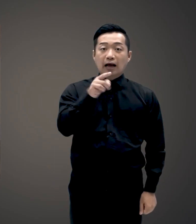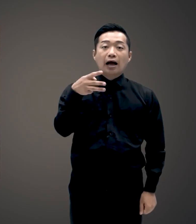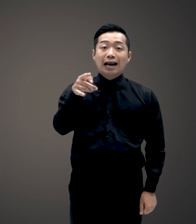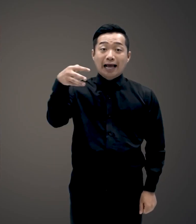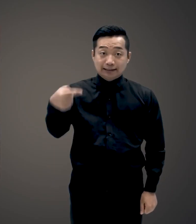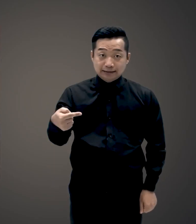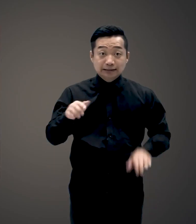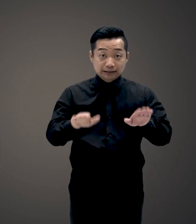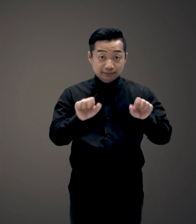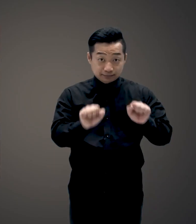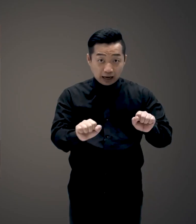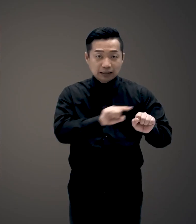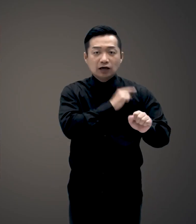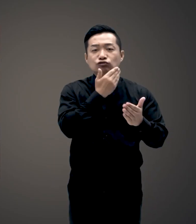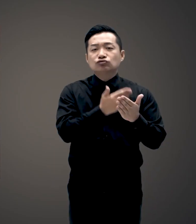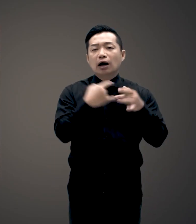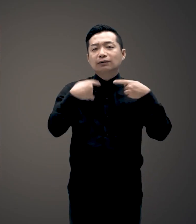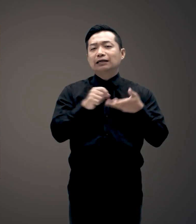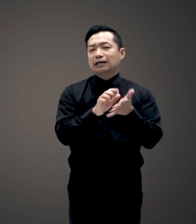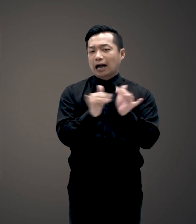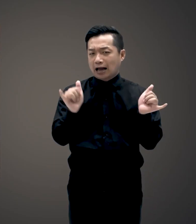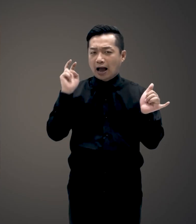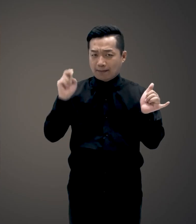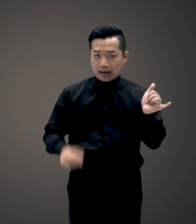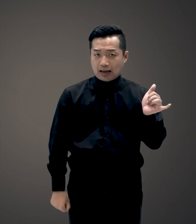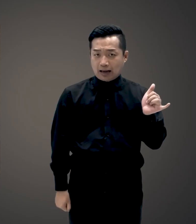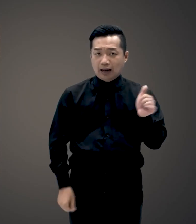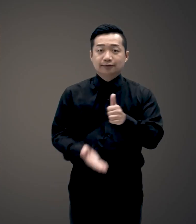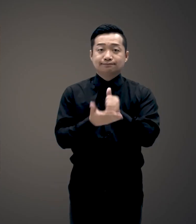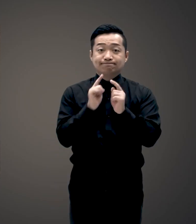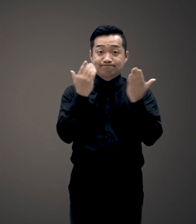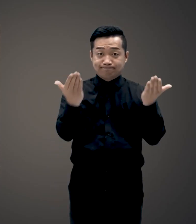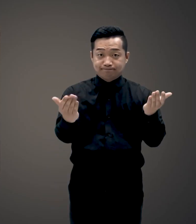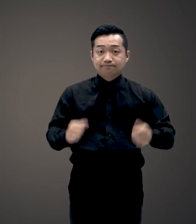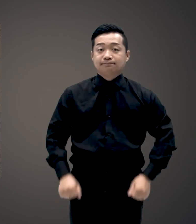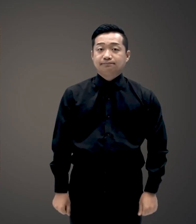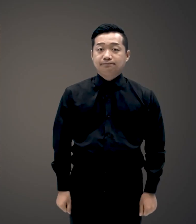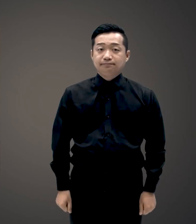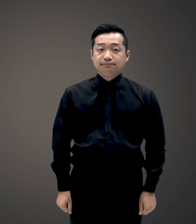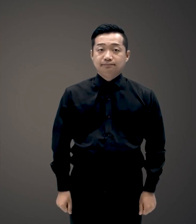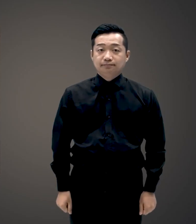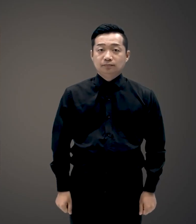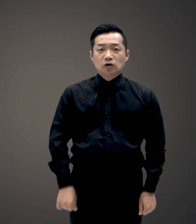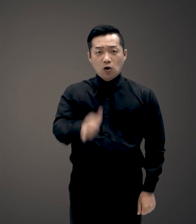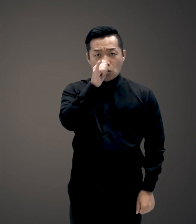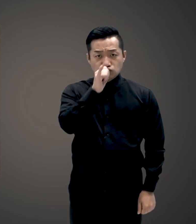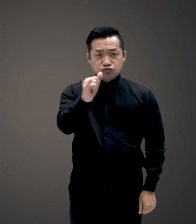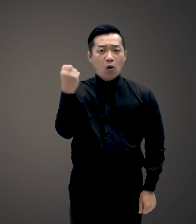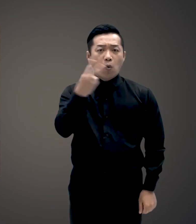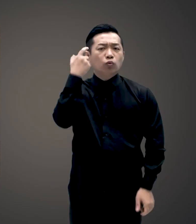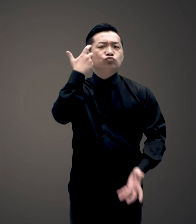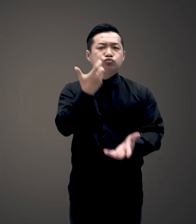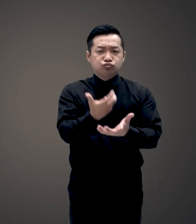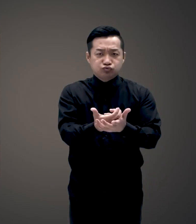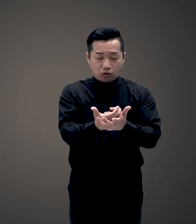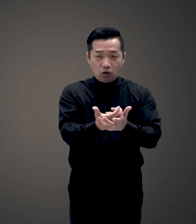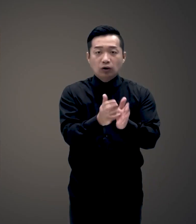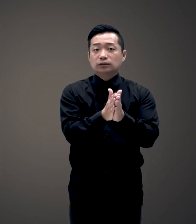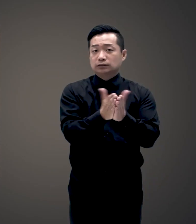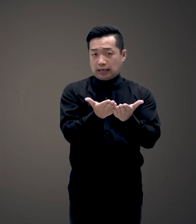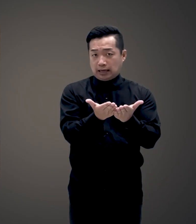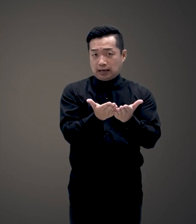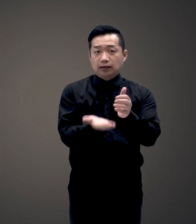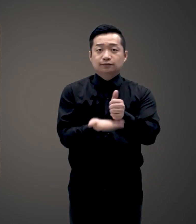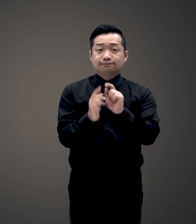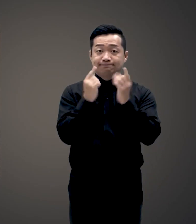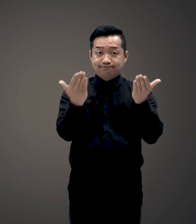엠마뉘엘 카레르는 현존하는 가장 중요한 프랑스 작가일 것이다. 언론사 옵서버. 훌륭하고 충격적인